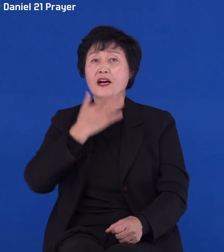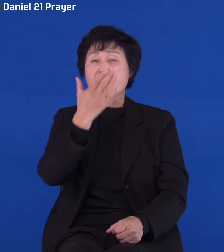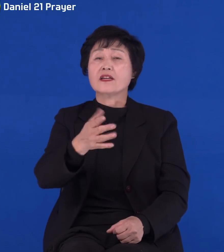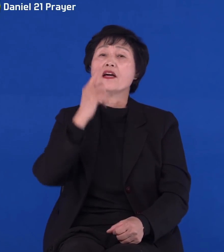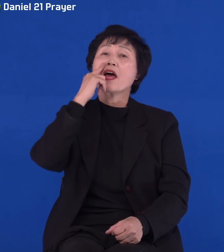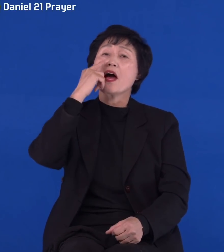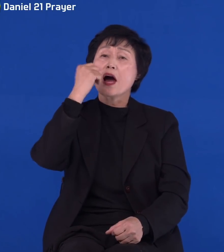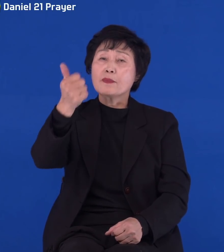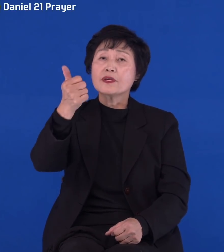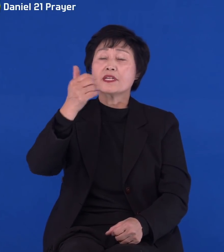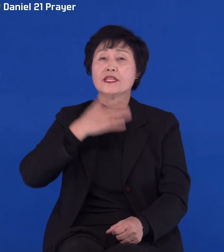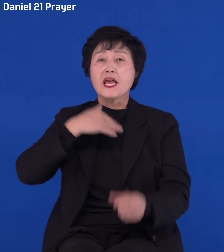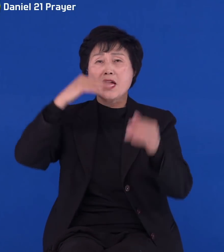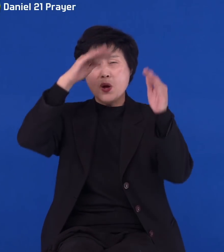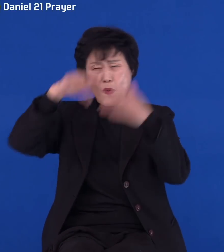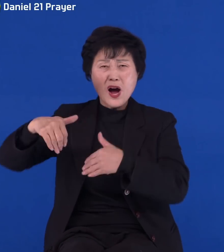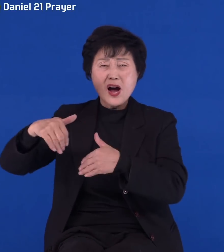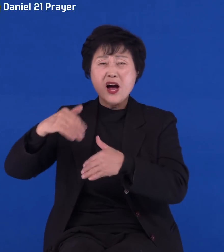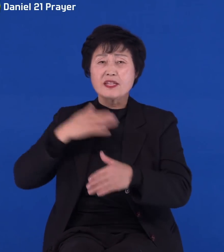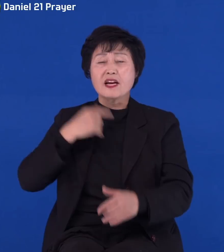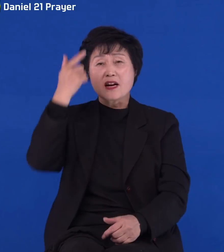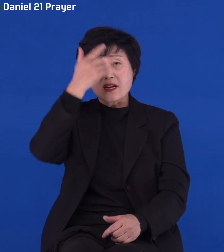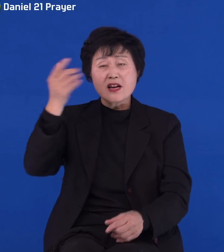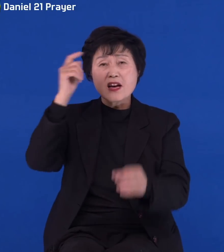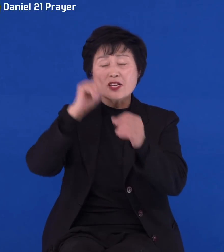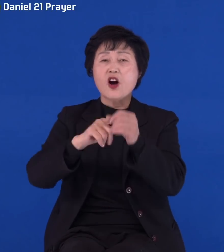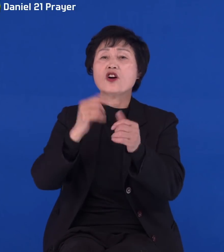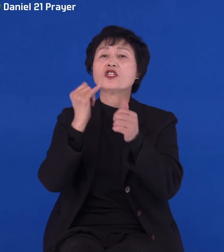내가 돌아오라, 내가 너의 영적인 신랑이다.